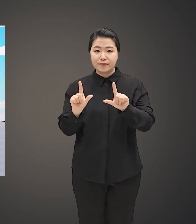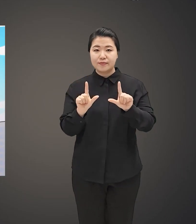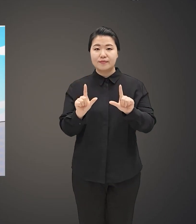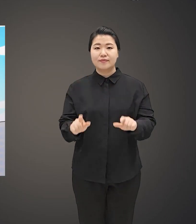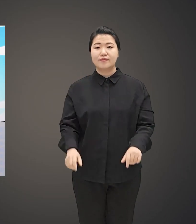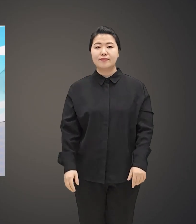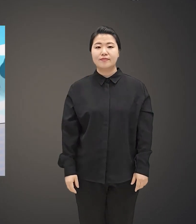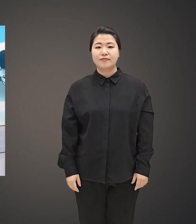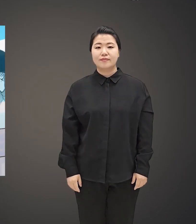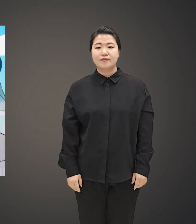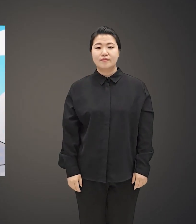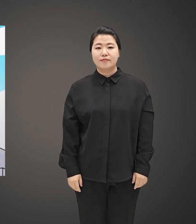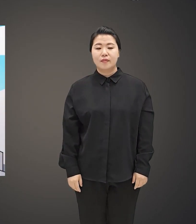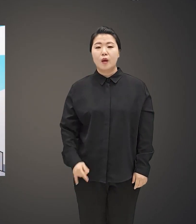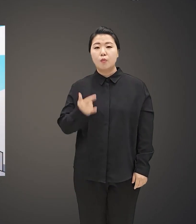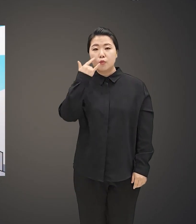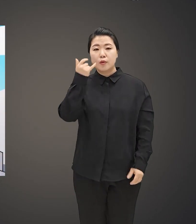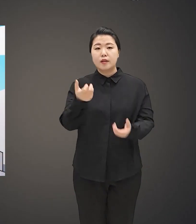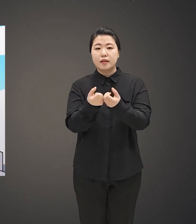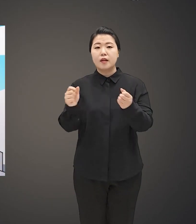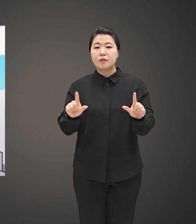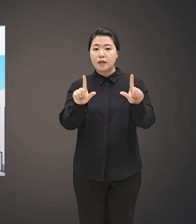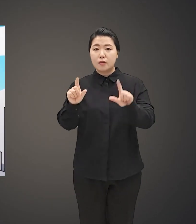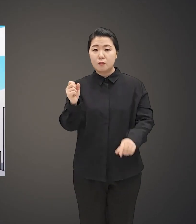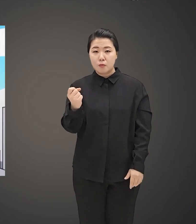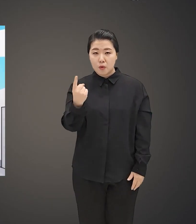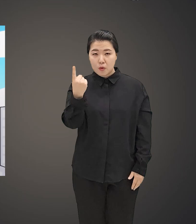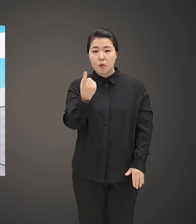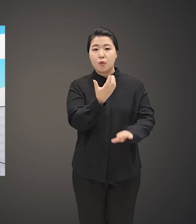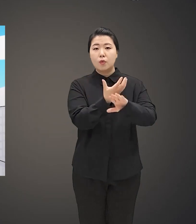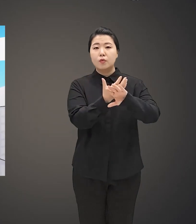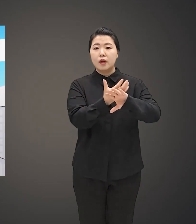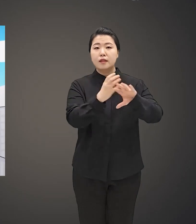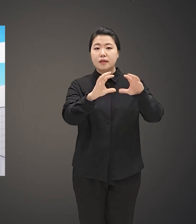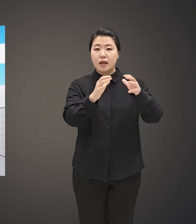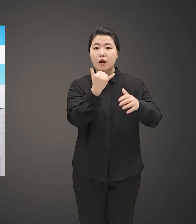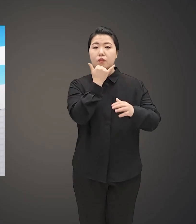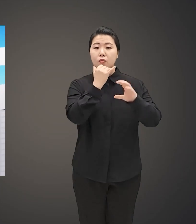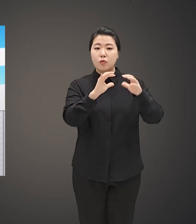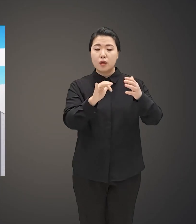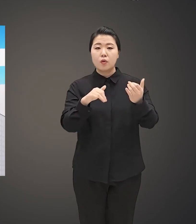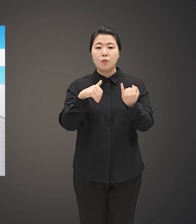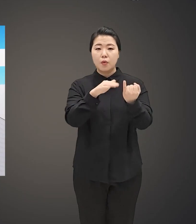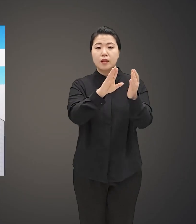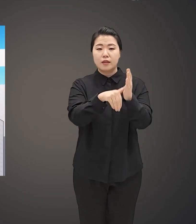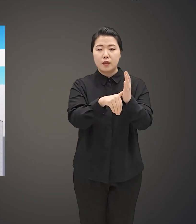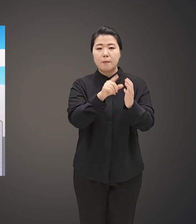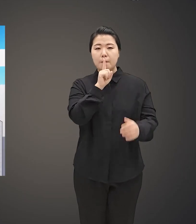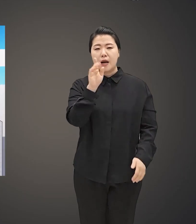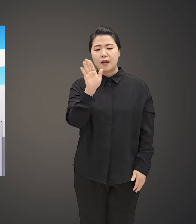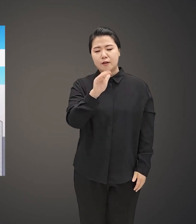된다. 엄마 아빠의 별거로 독일로 가게 되었을 때도 속마음을 숨길 뿐이다.